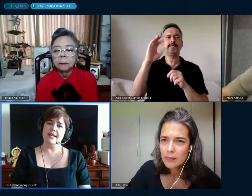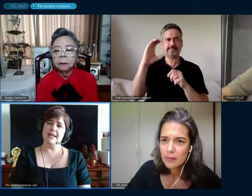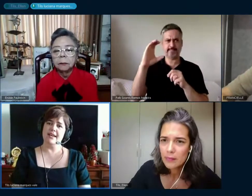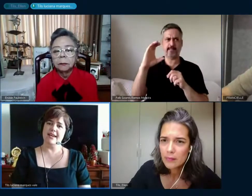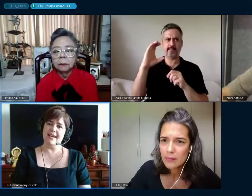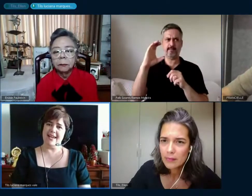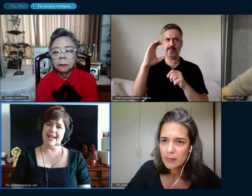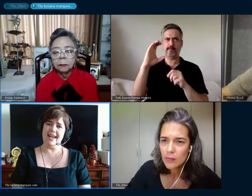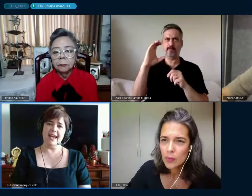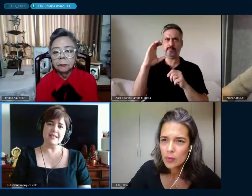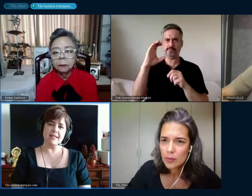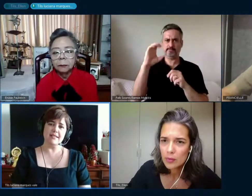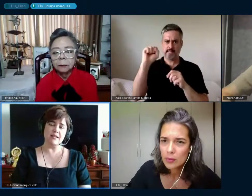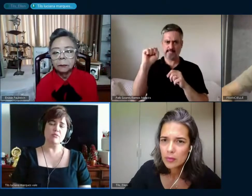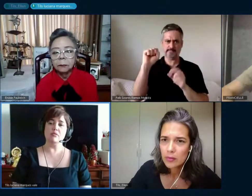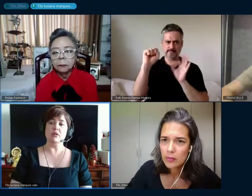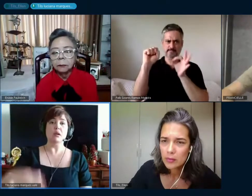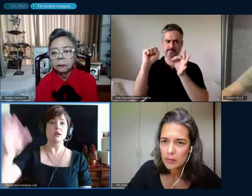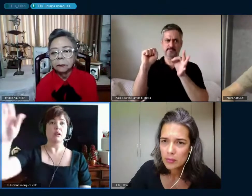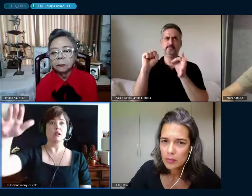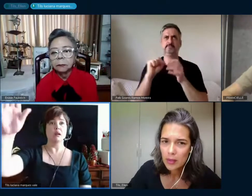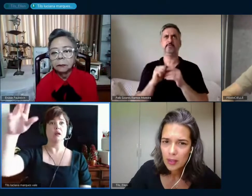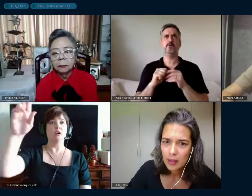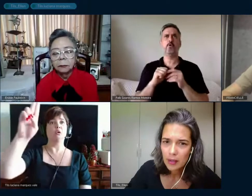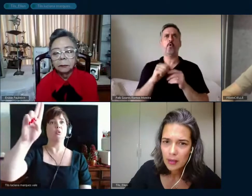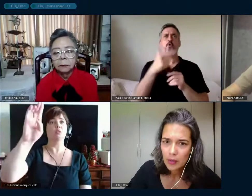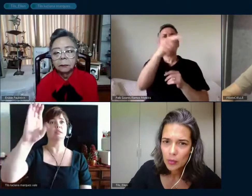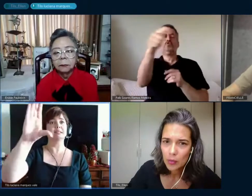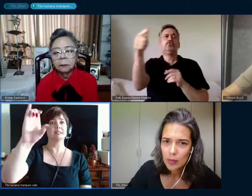Sobre essa questão,